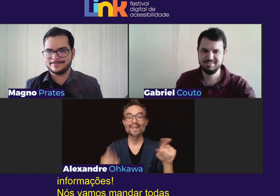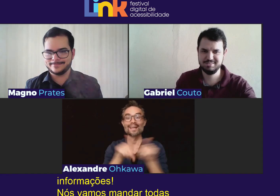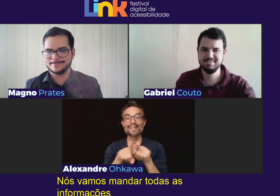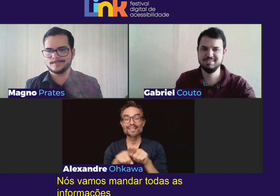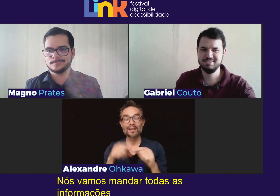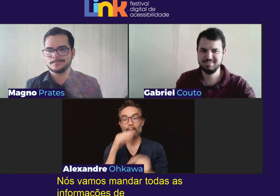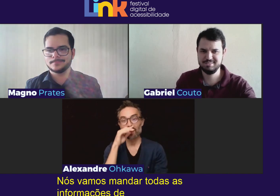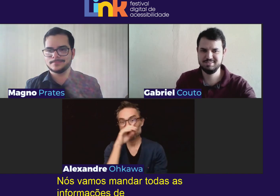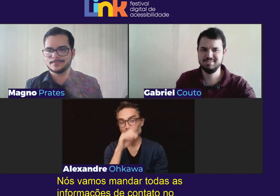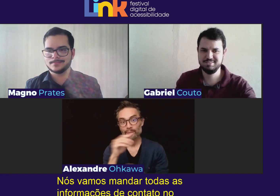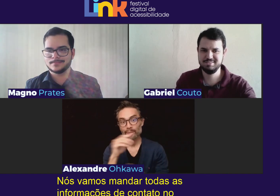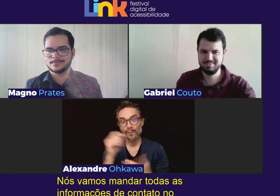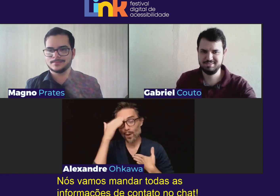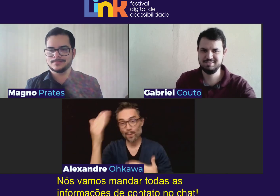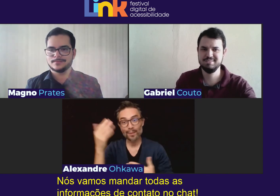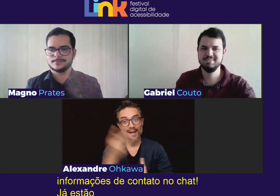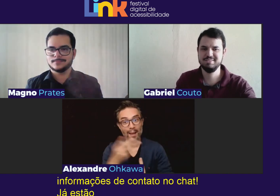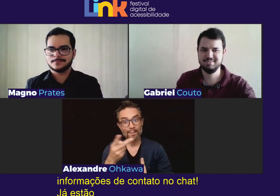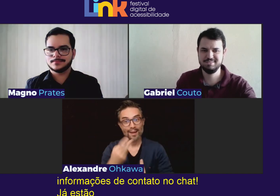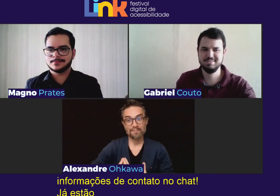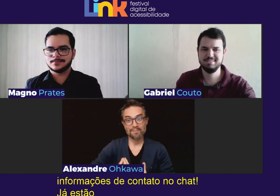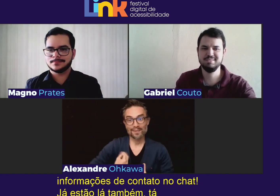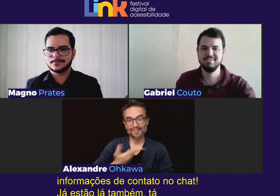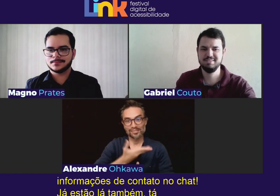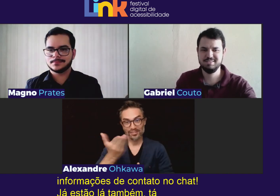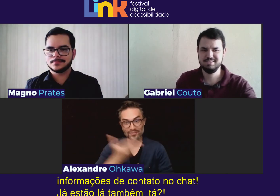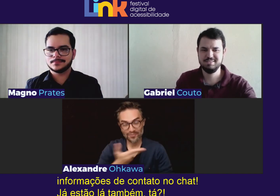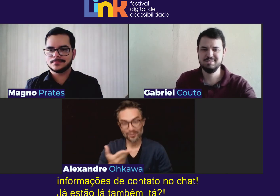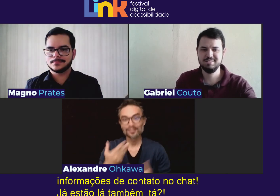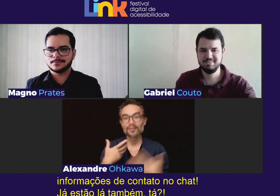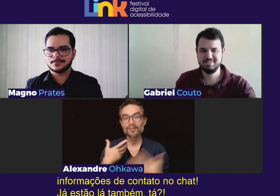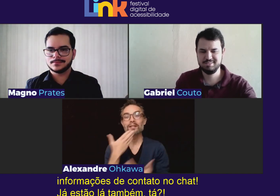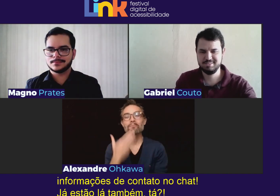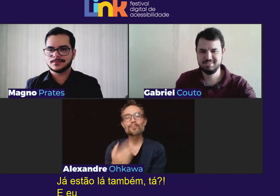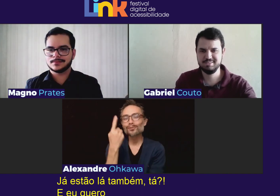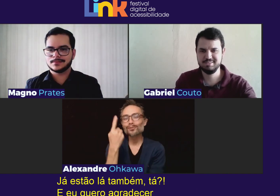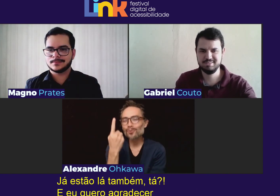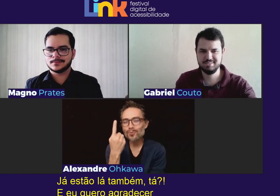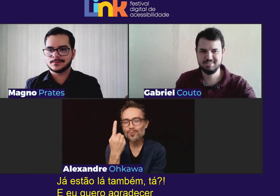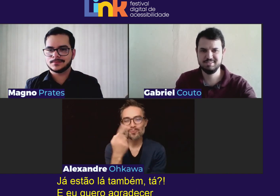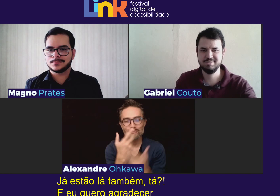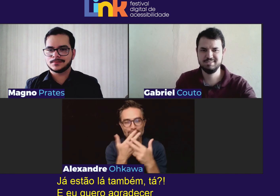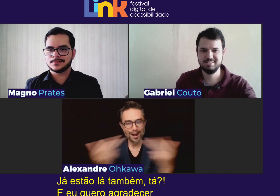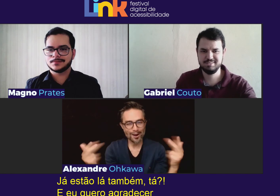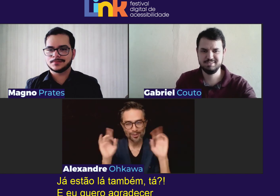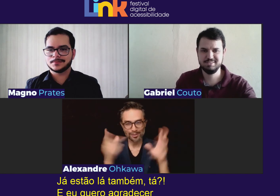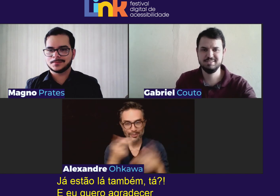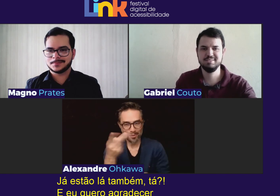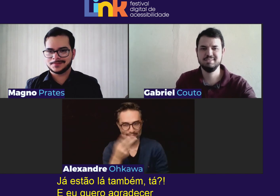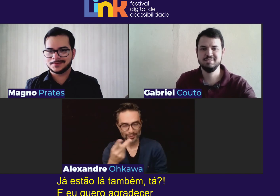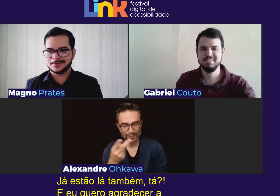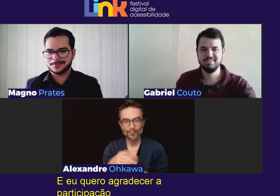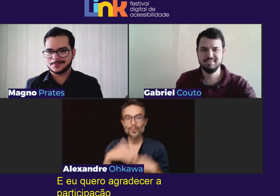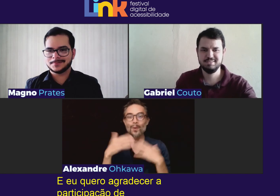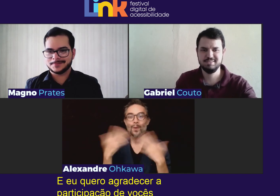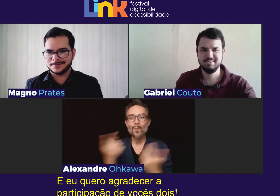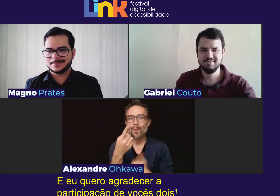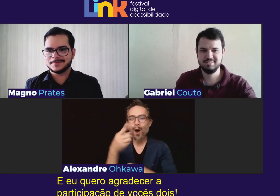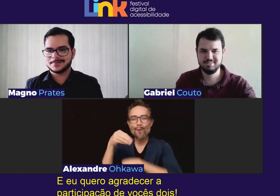estão lá também, tá? E eu quero agradecer a participação de vocês dois por ter comparecido. Uma